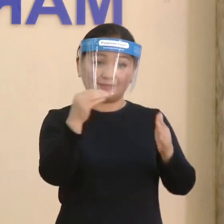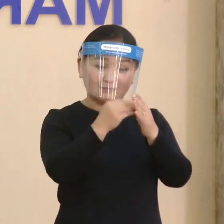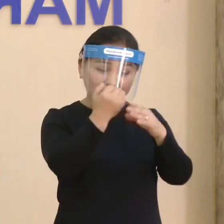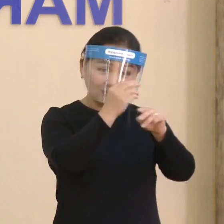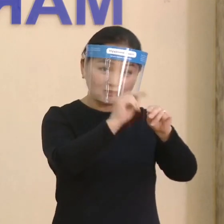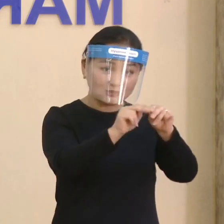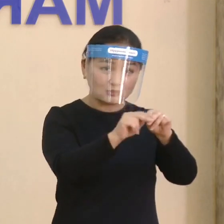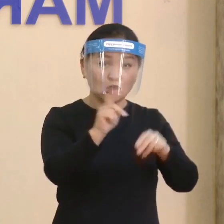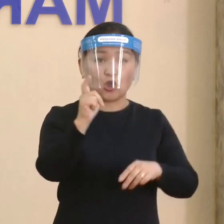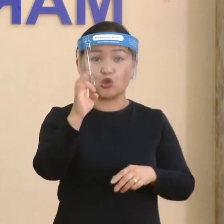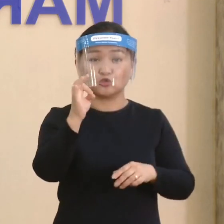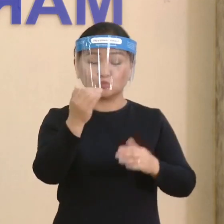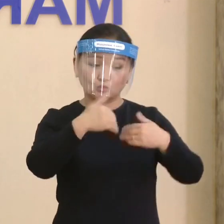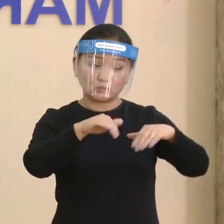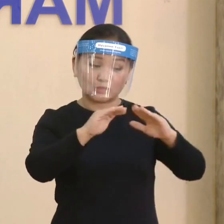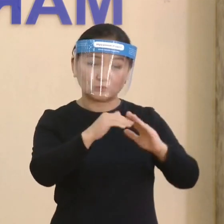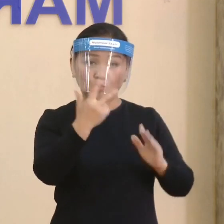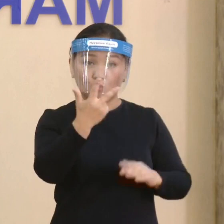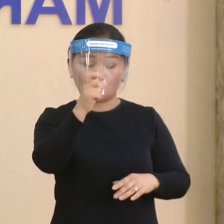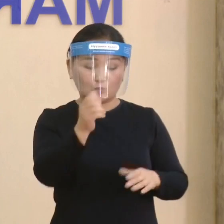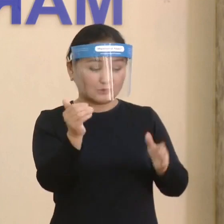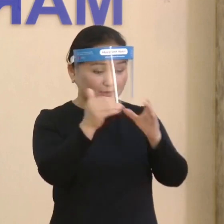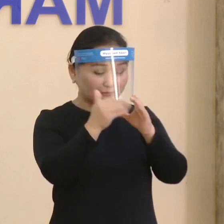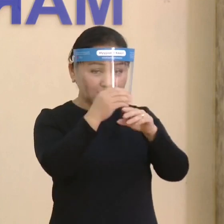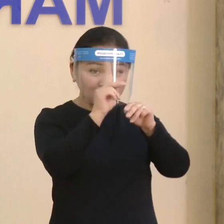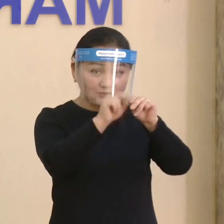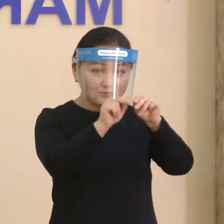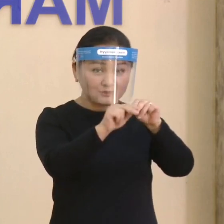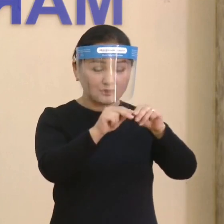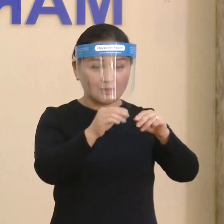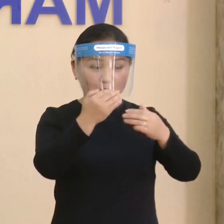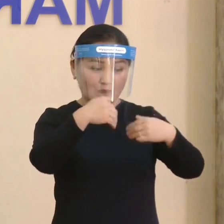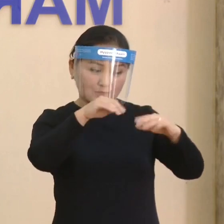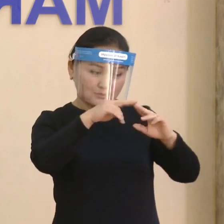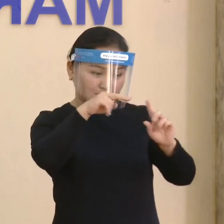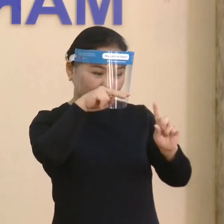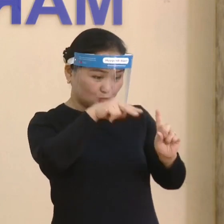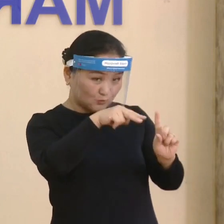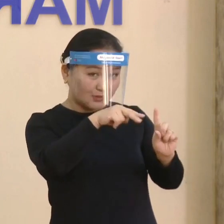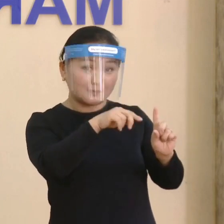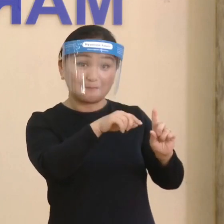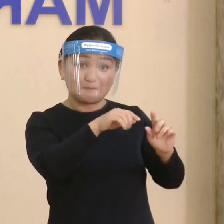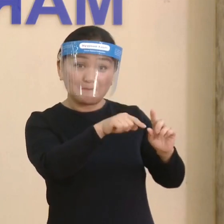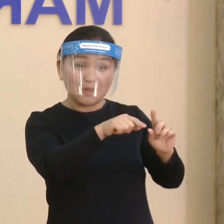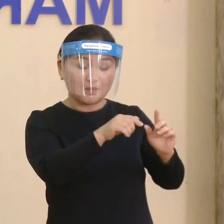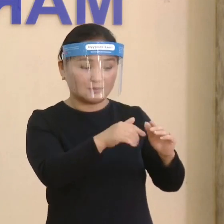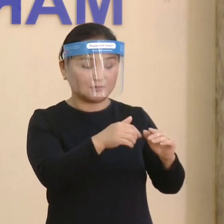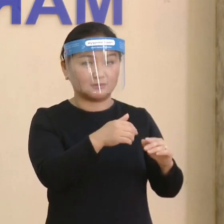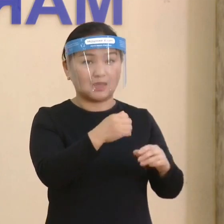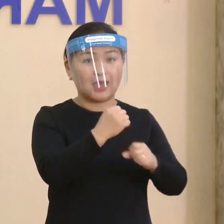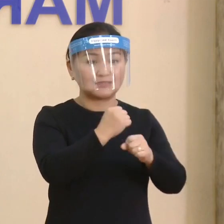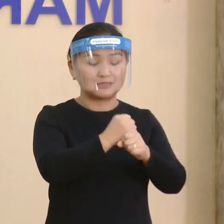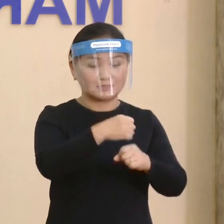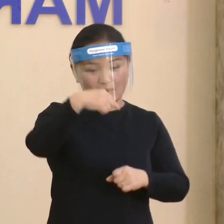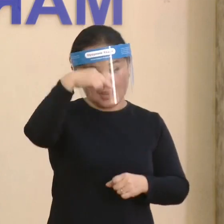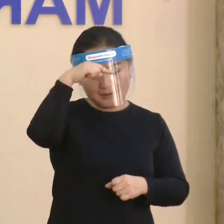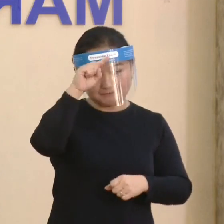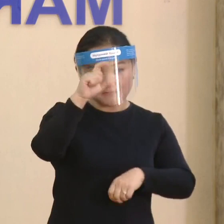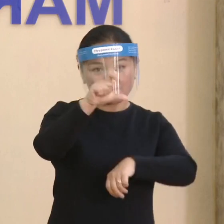тусгаарлагдсан 3 хүний давтан шинжилгээ байна. За мөн одоо ажиллах тусгаарлах байрн дээр ажиллаж байгаа